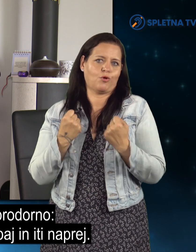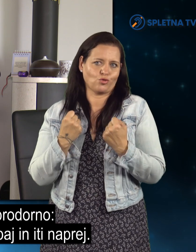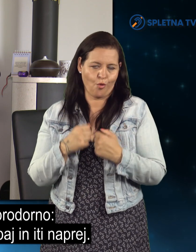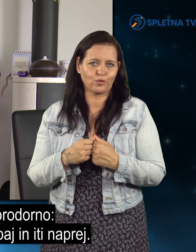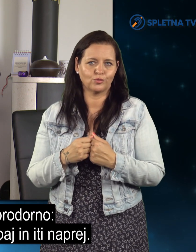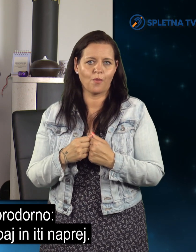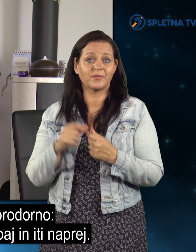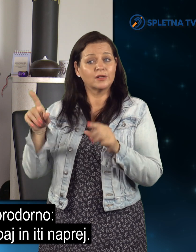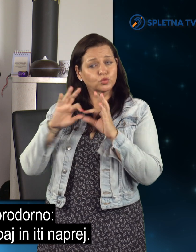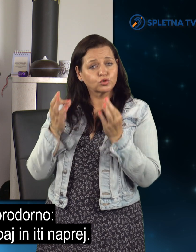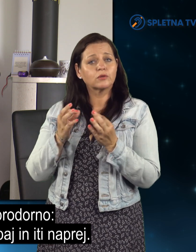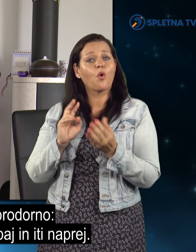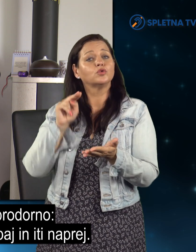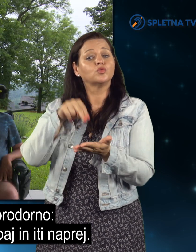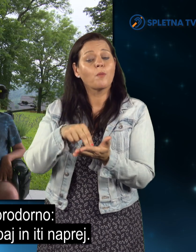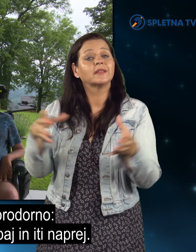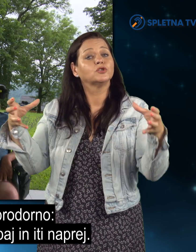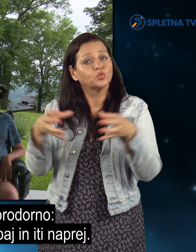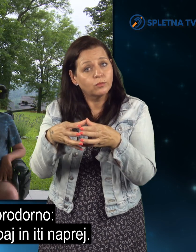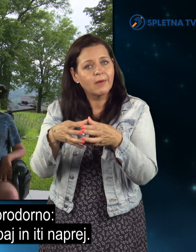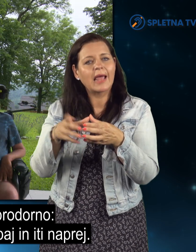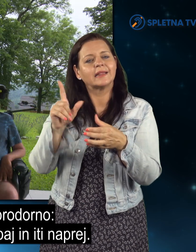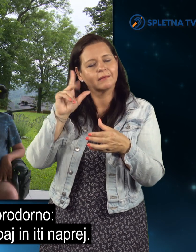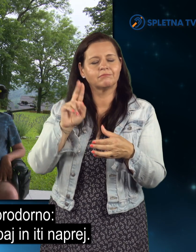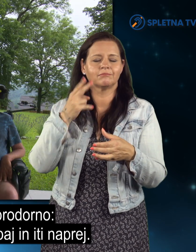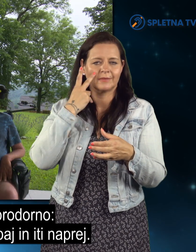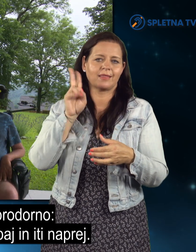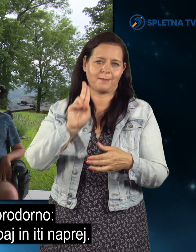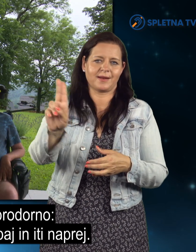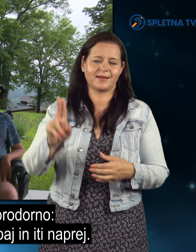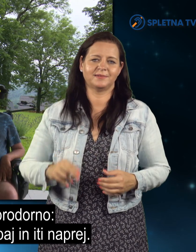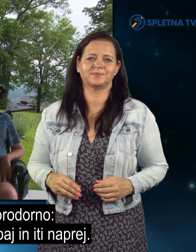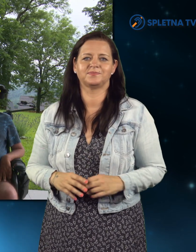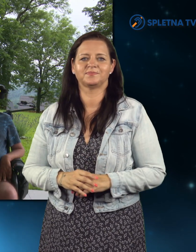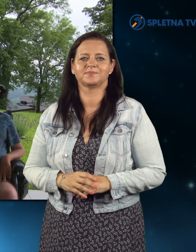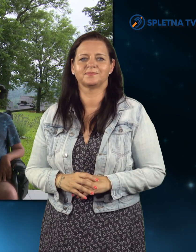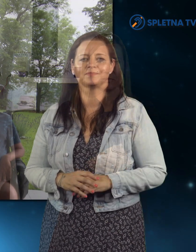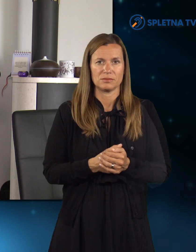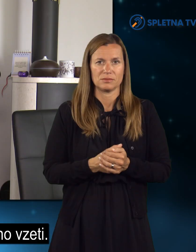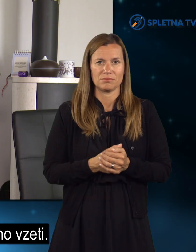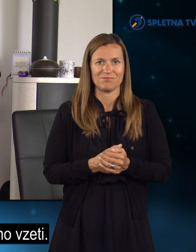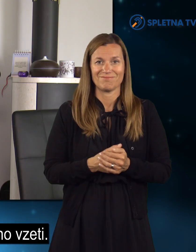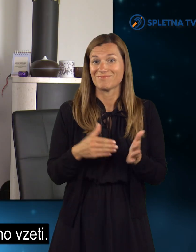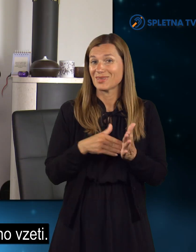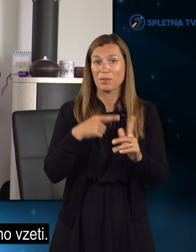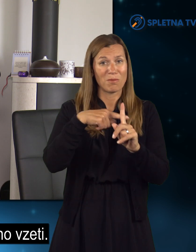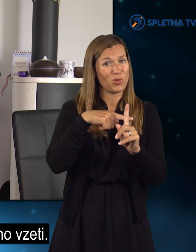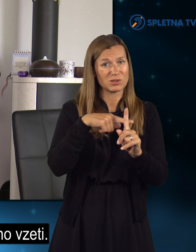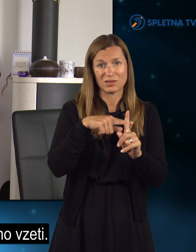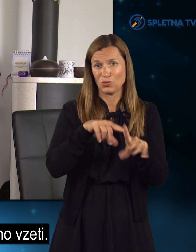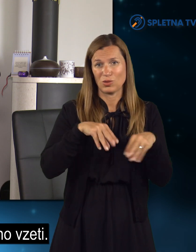prodorno. Z družino stopati skupaj in iti naprej. Pač moraš pozitivno